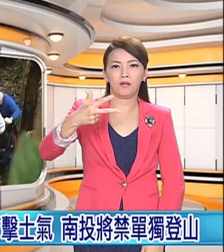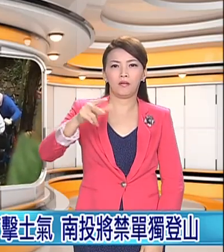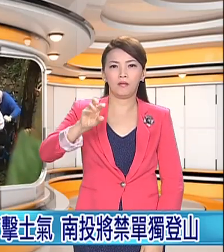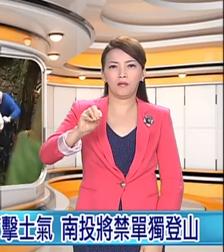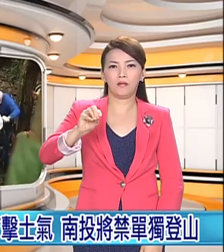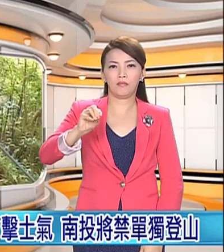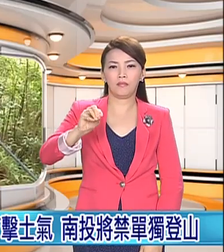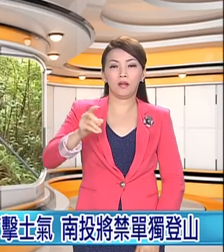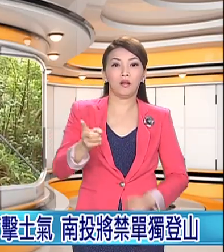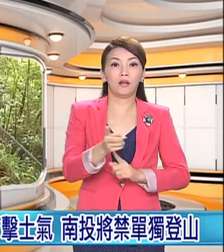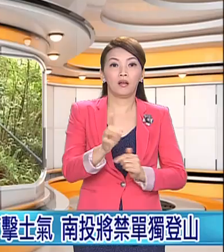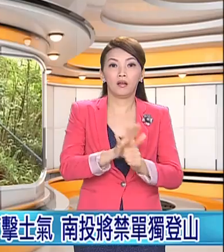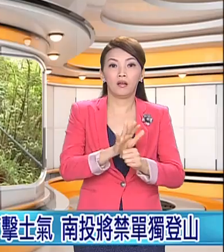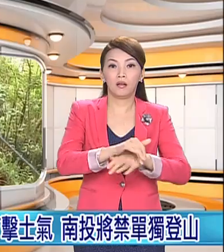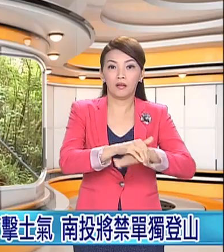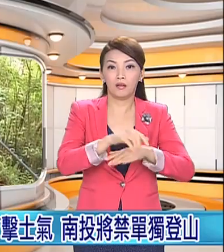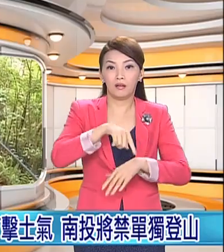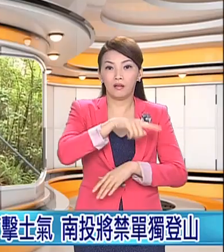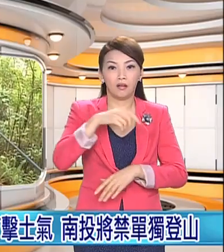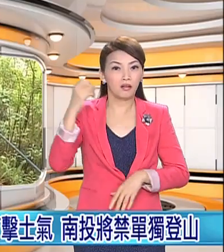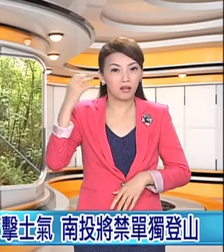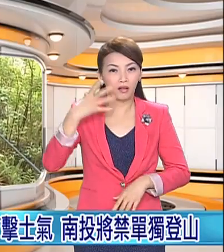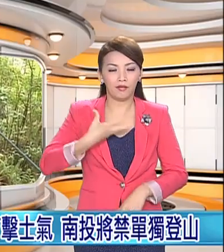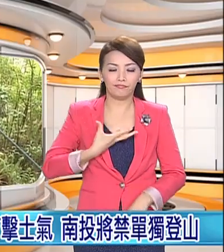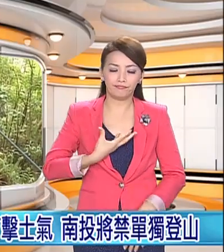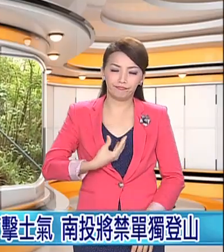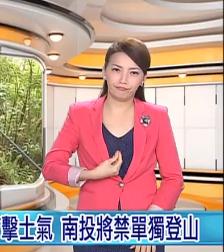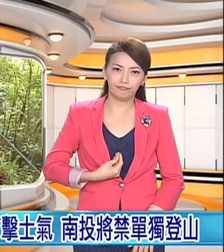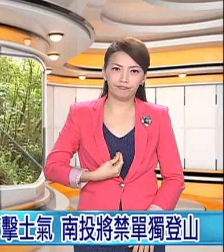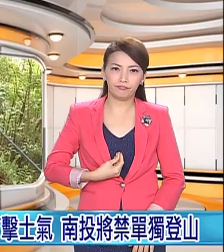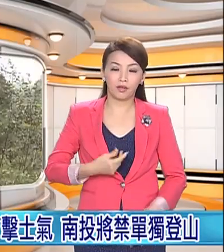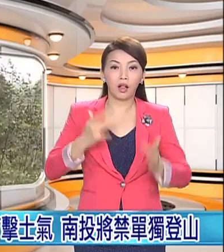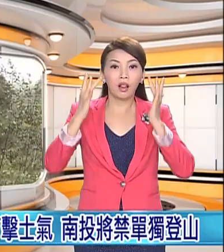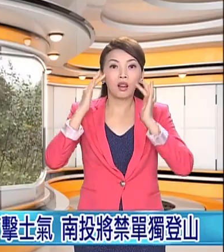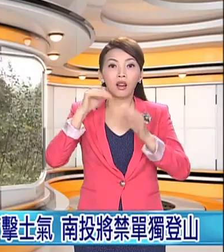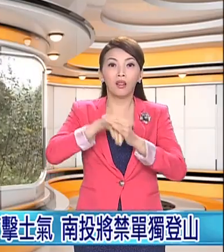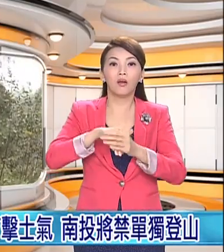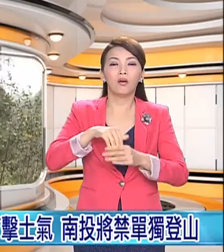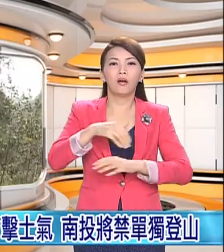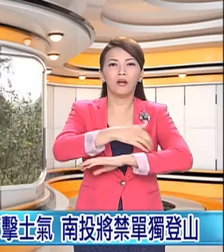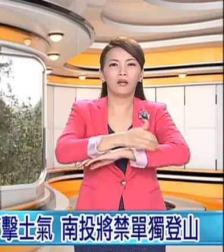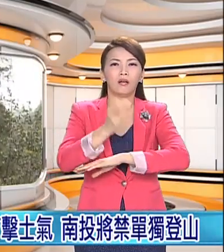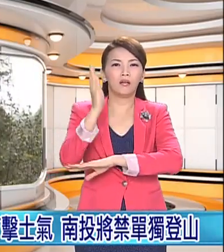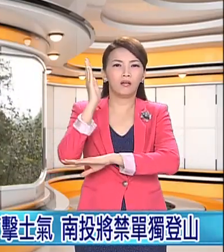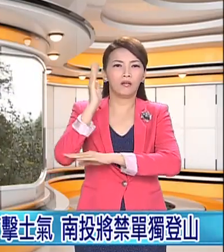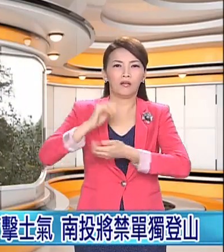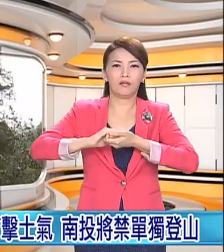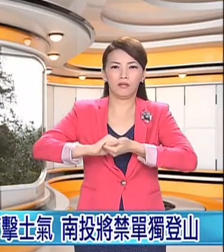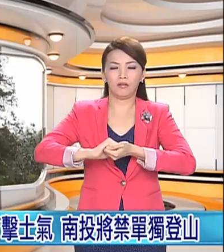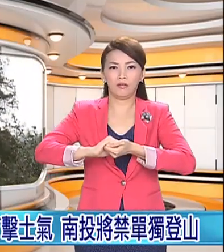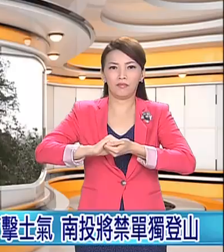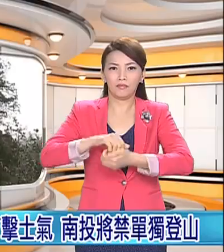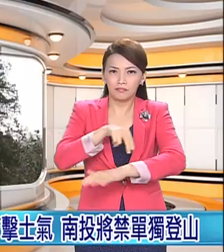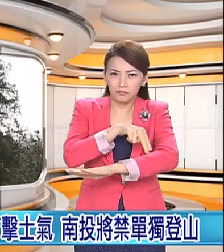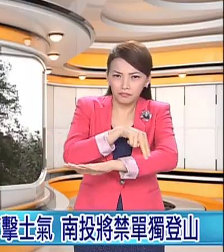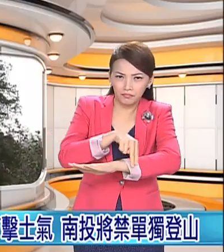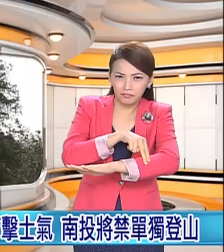人员认为士气遭受打击。南投县对此将会订登山管理自治条